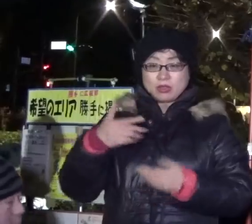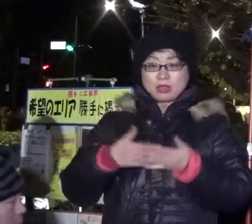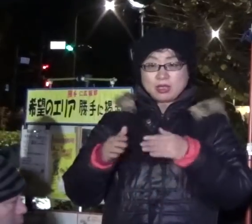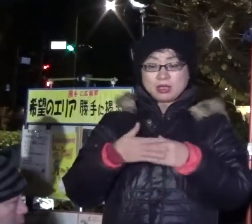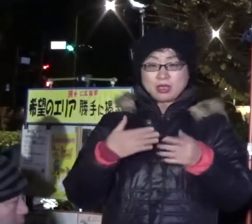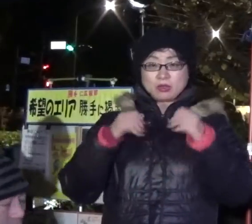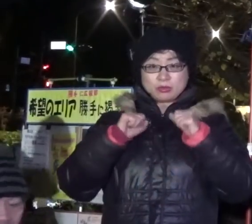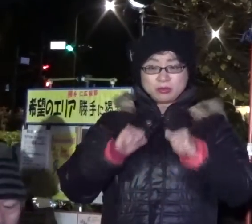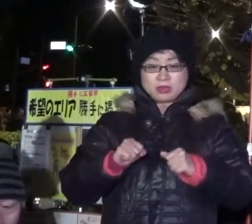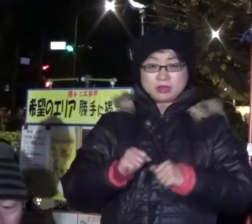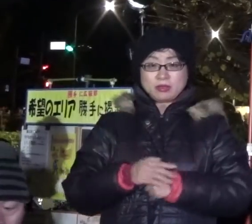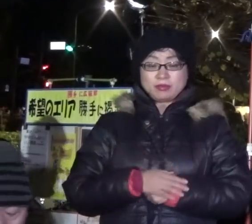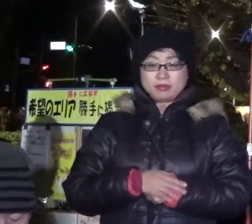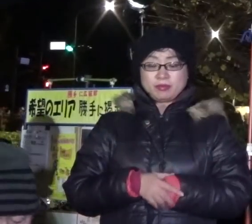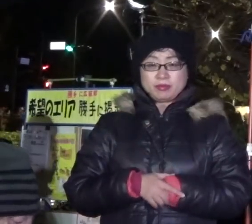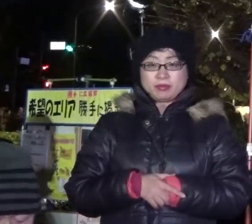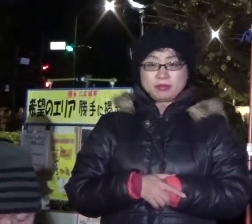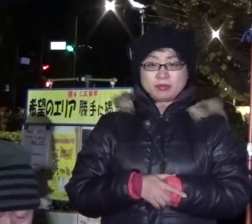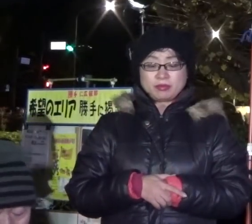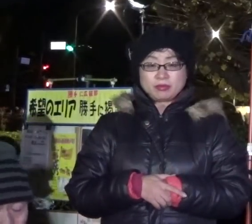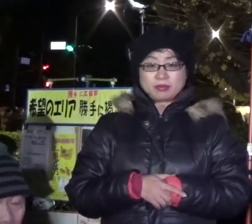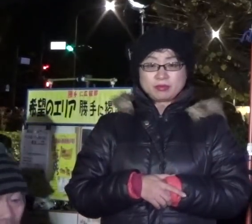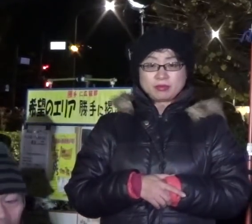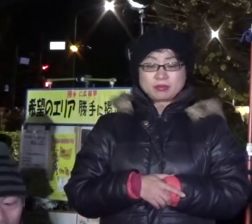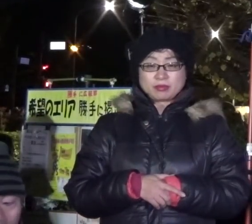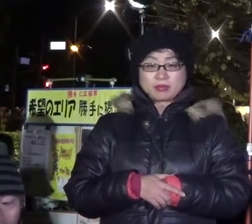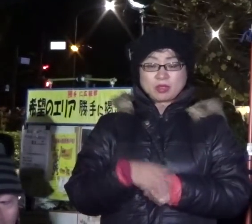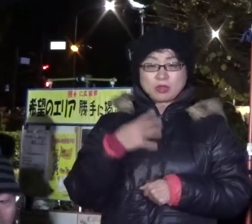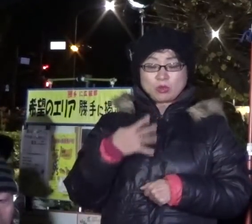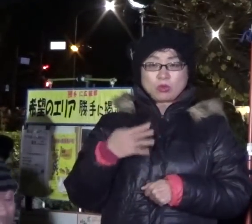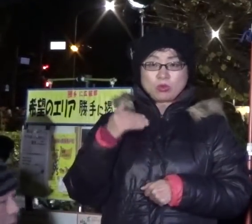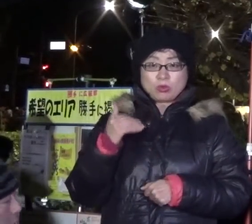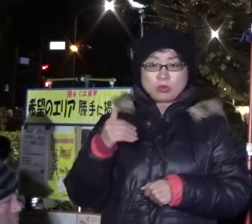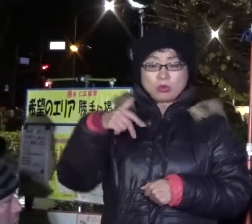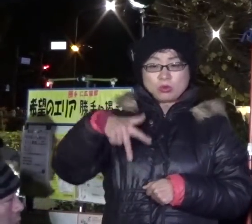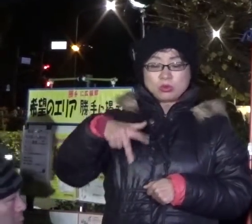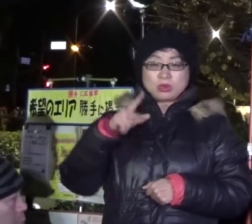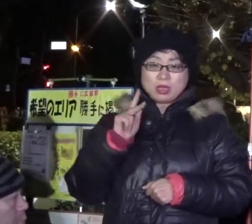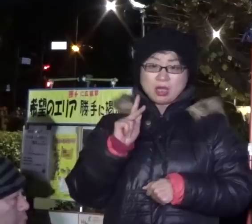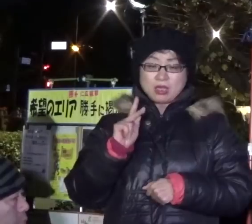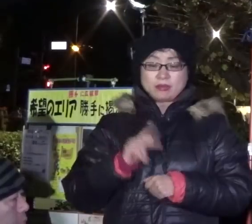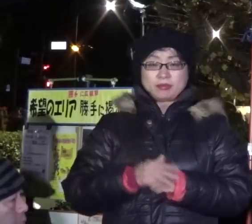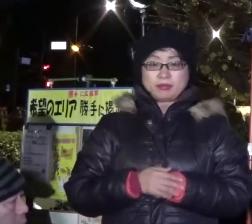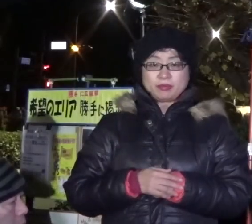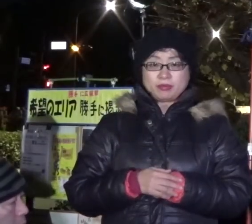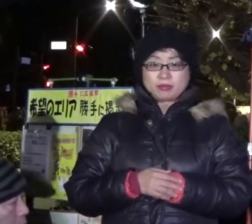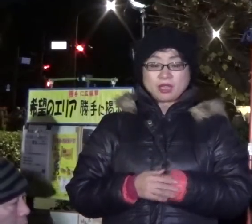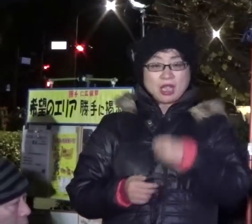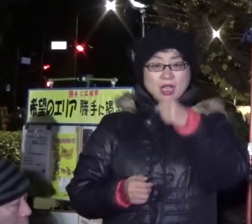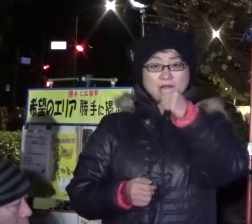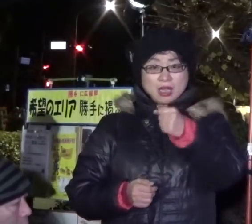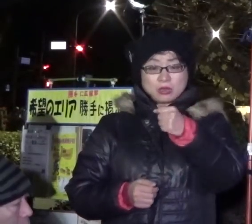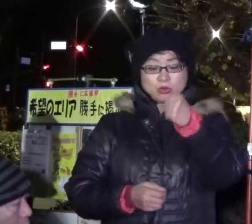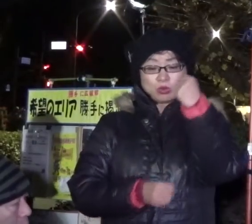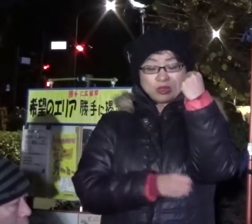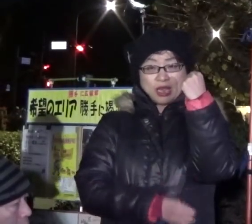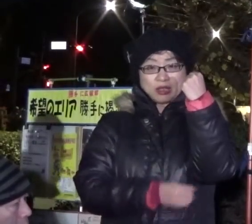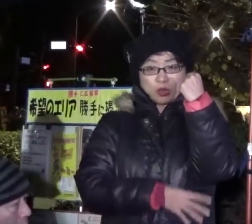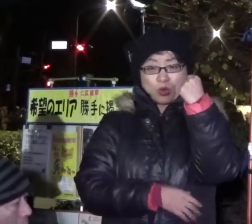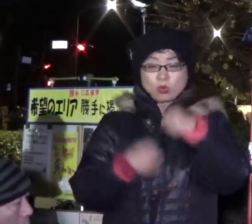しましたけれどもね、横須賀が核燃料工場があるっていうこと